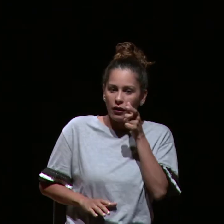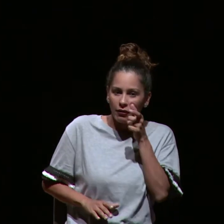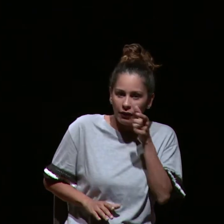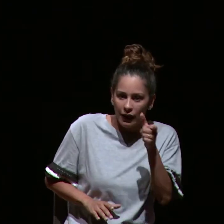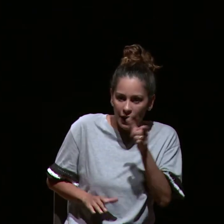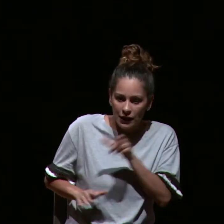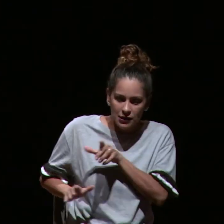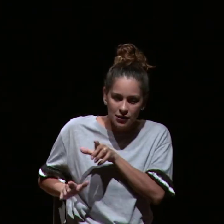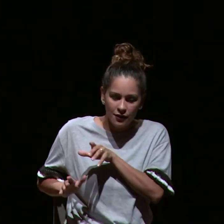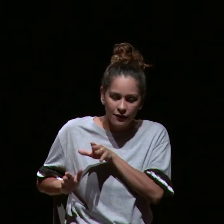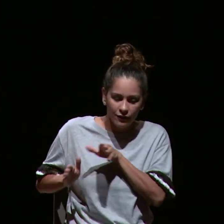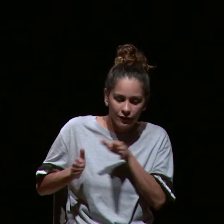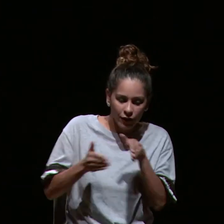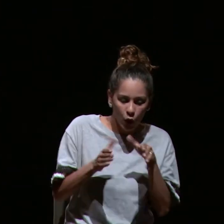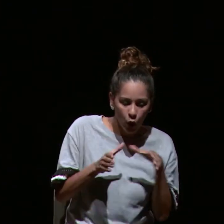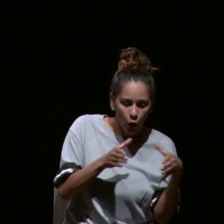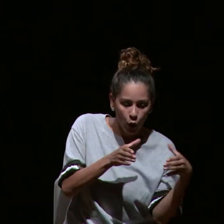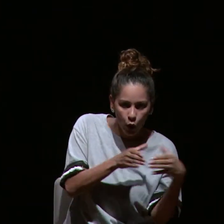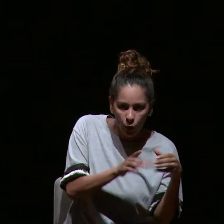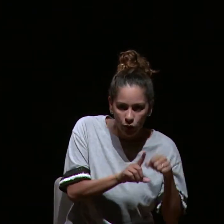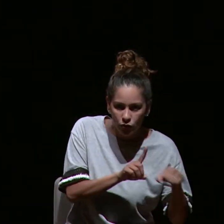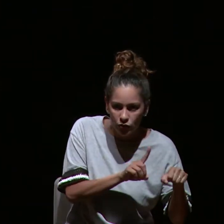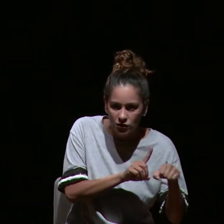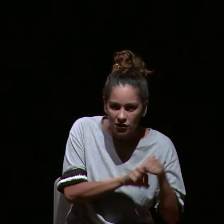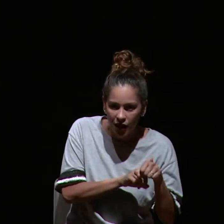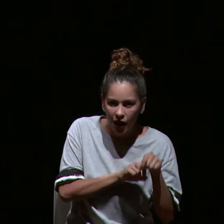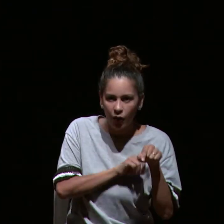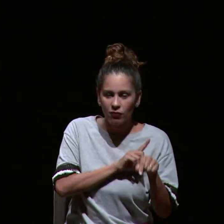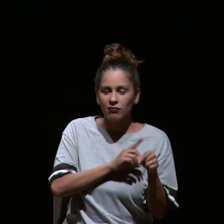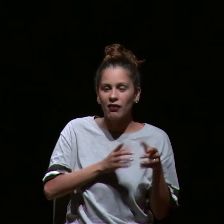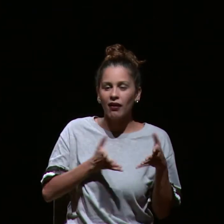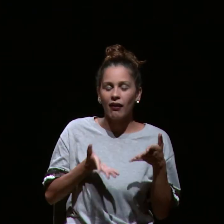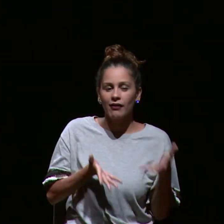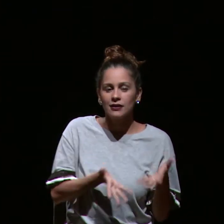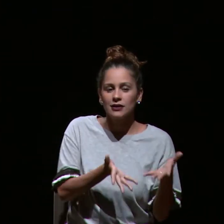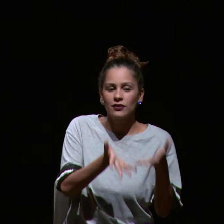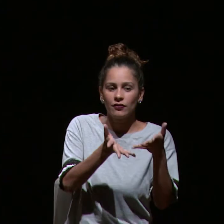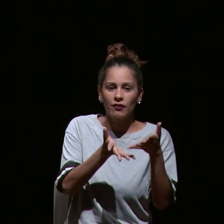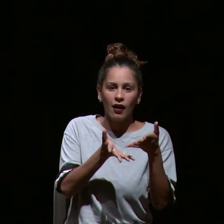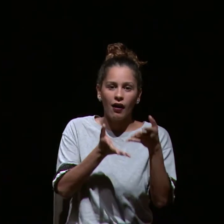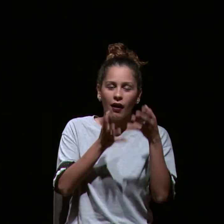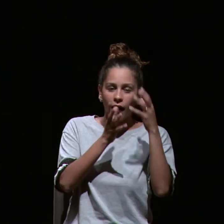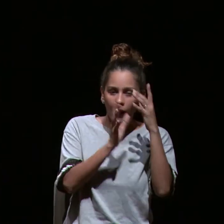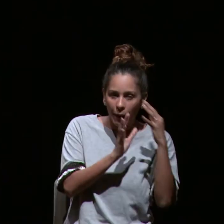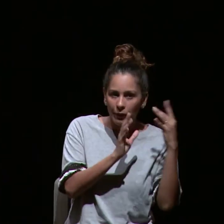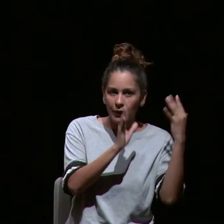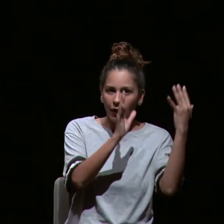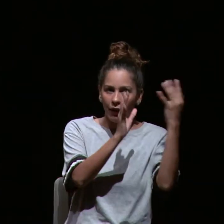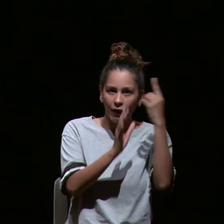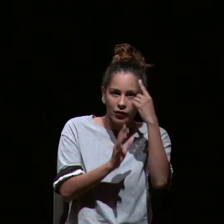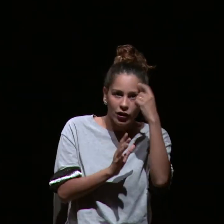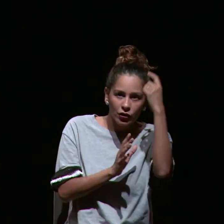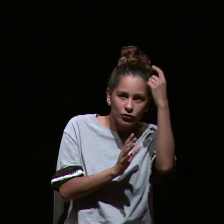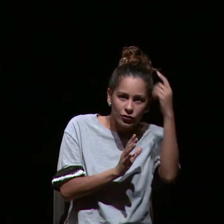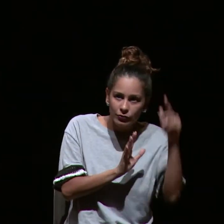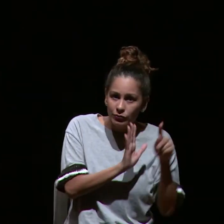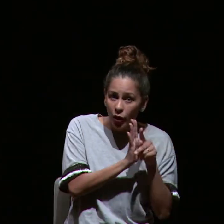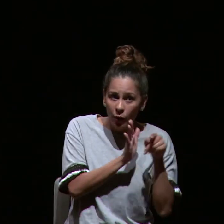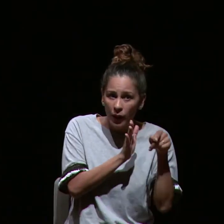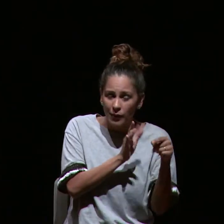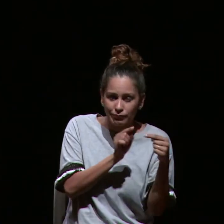grupos sociais que, por sua vez, desejam perpetuar imaginários, identidades, culturas e uma série de valores ideológicos nem